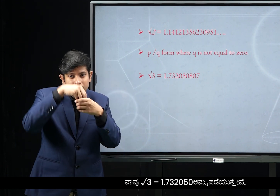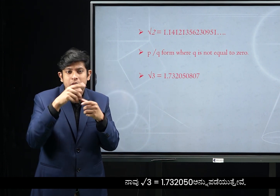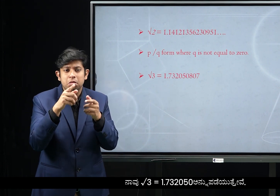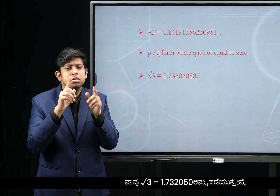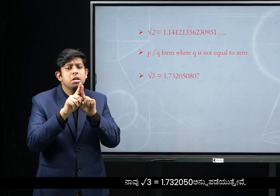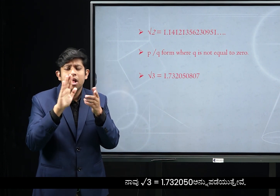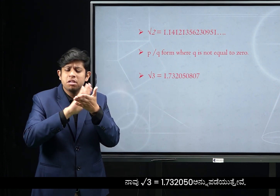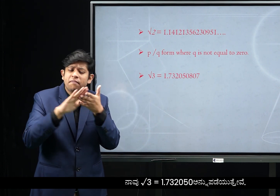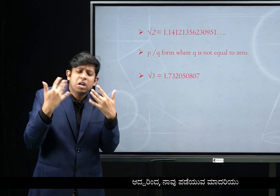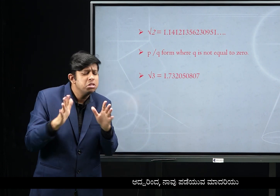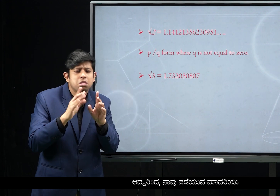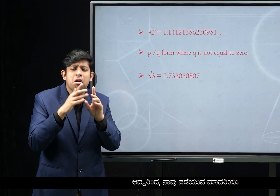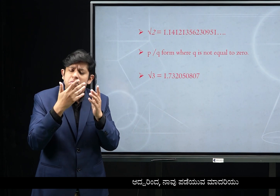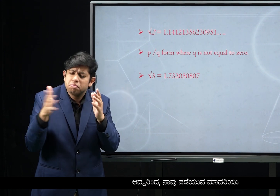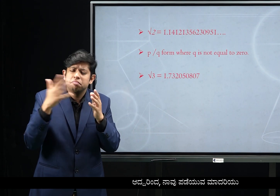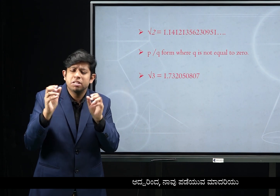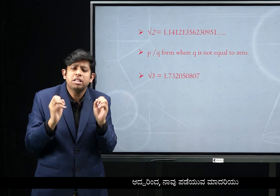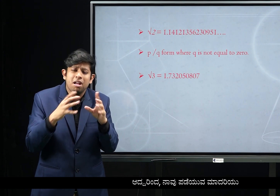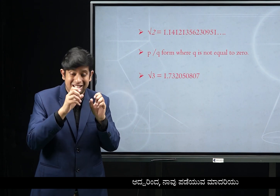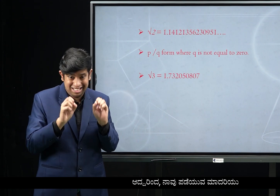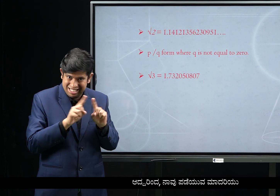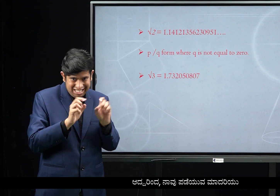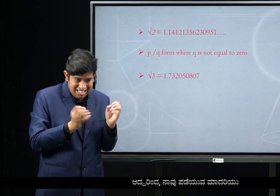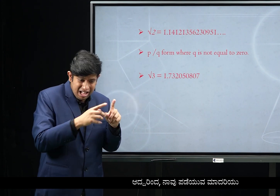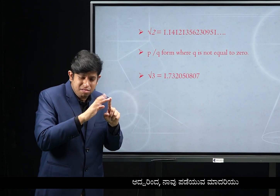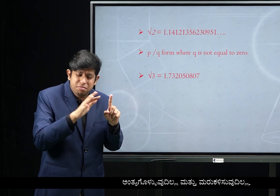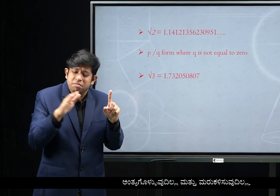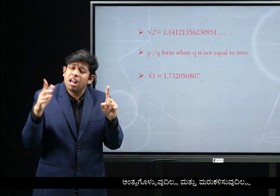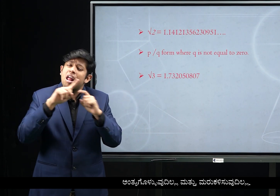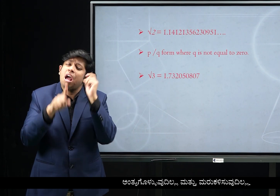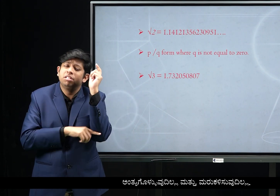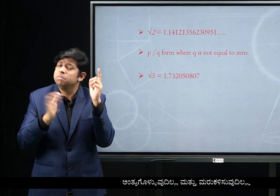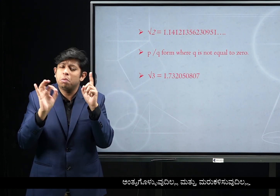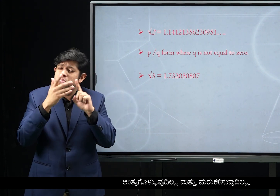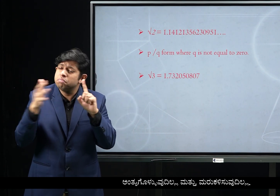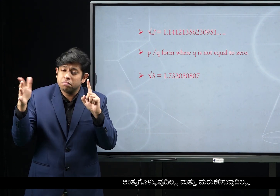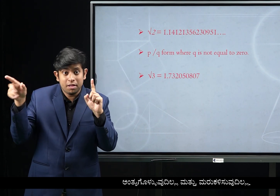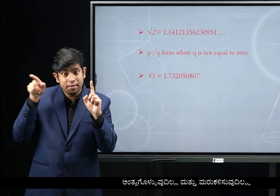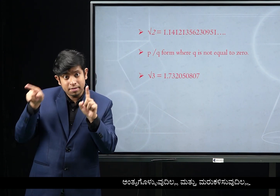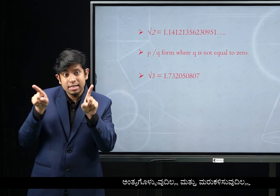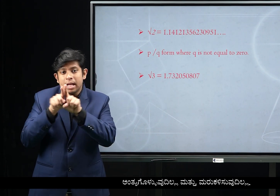1.7320508087 ಪಡೆಯುತ್ತೇವೆ. ಆದ್ದರಿಂದ ನಾವು ಪಡೆಯುವ ಮಾದರಿಯು ಅಂತ್ಯಗೊಳ್ಳುವುದಿಲ್ಲ ಮತ್ತು